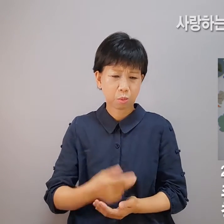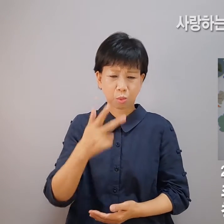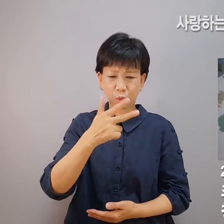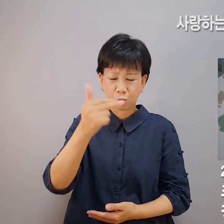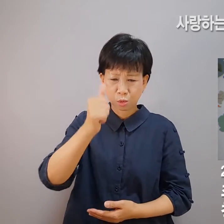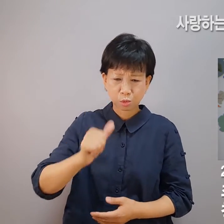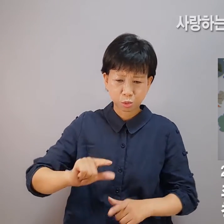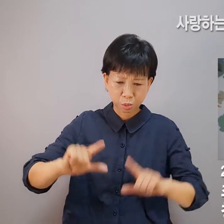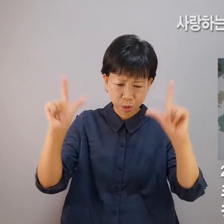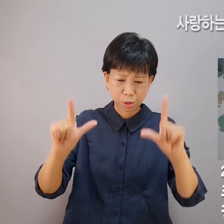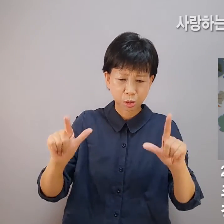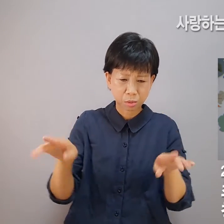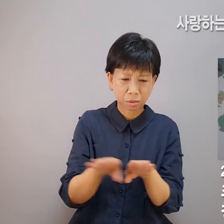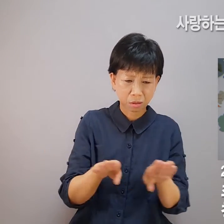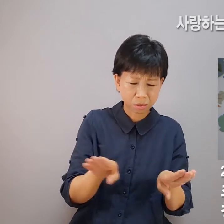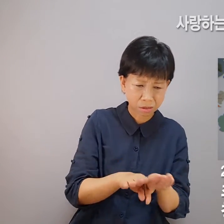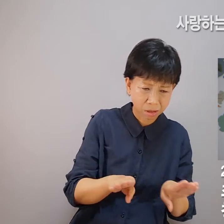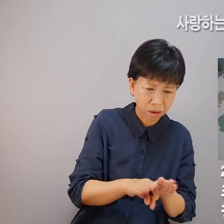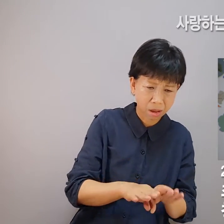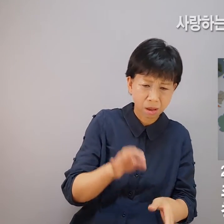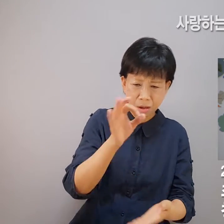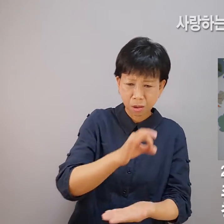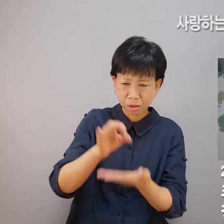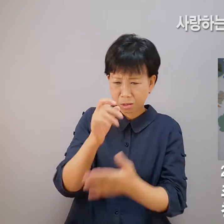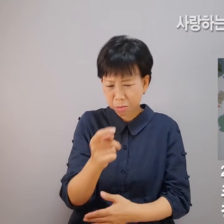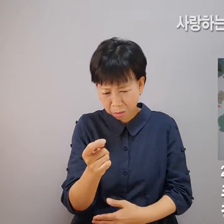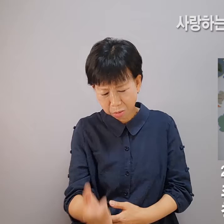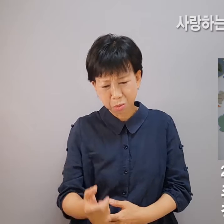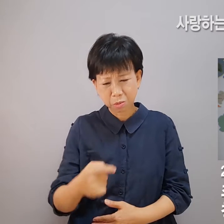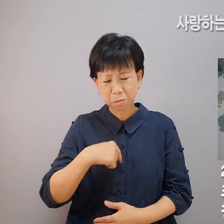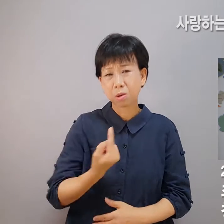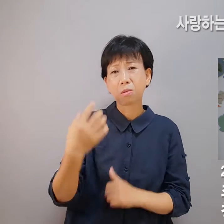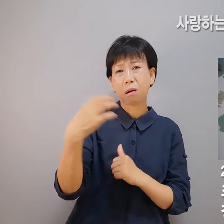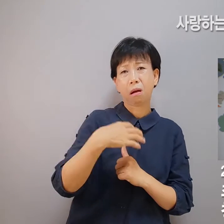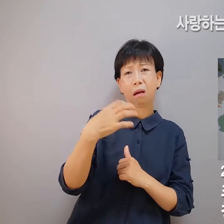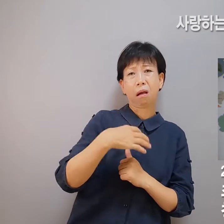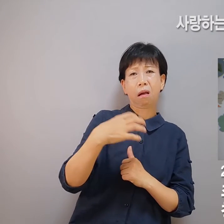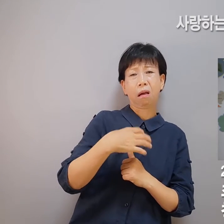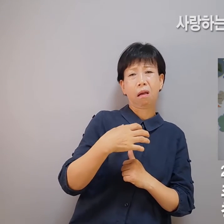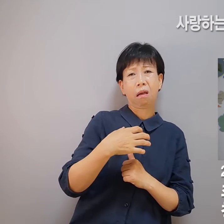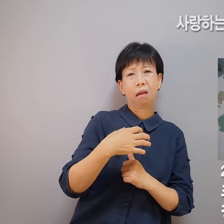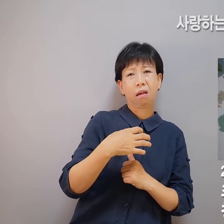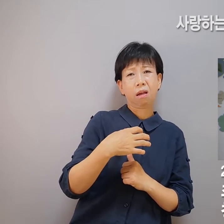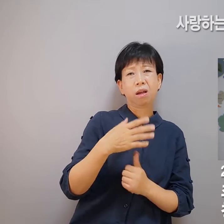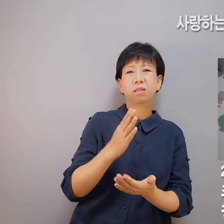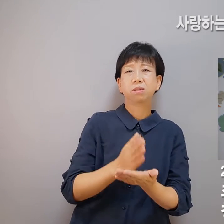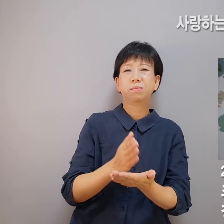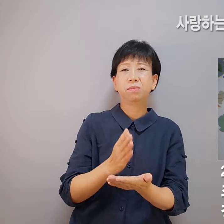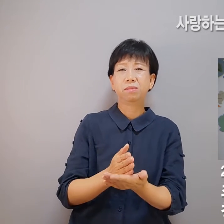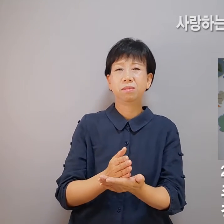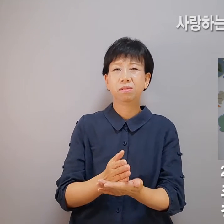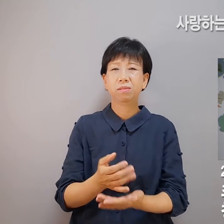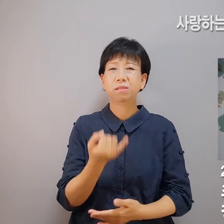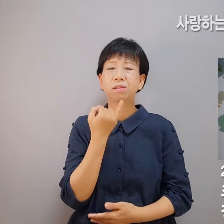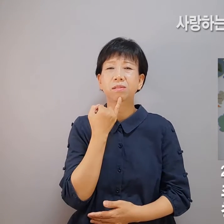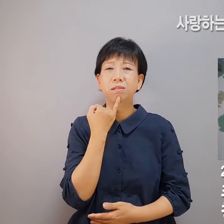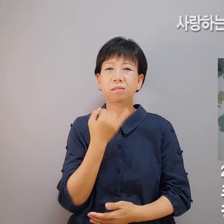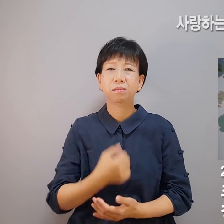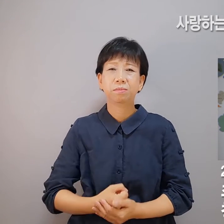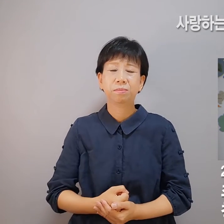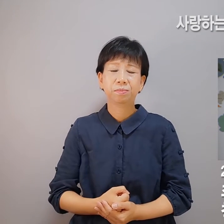예물도 하나님 앞에 잘 드리지도 못하고 너무 자학하지 마세요. 너무 자기를 책망하지